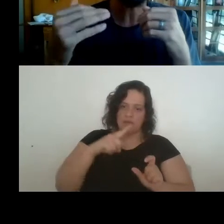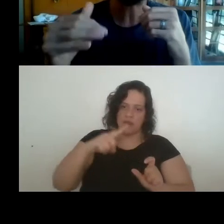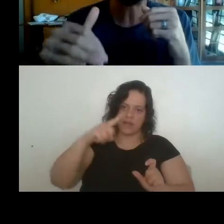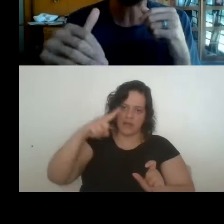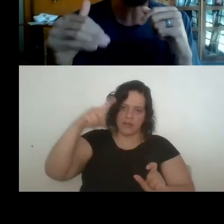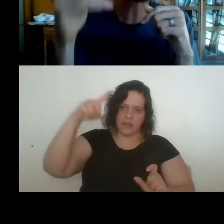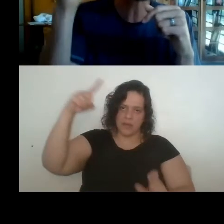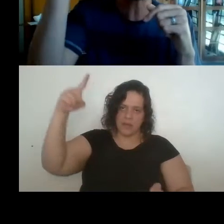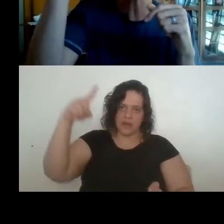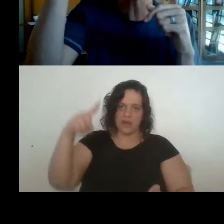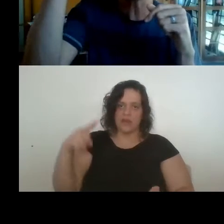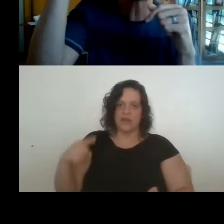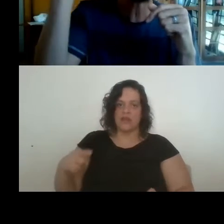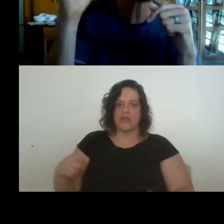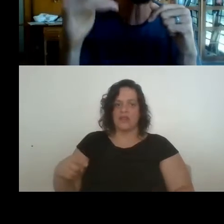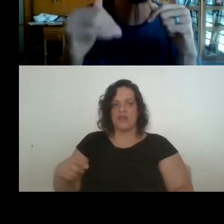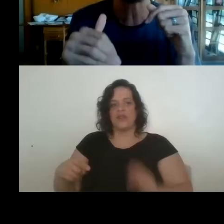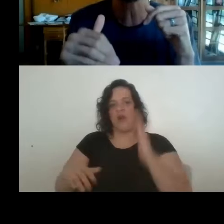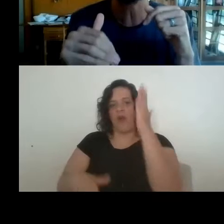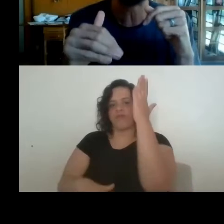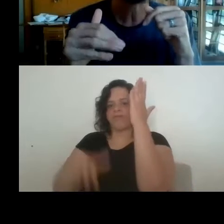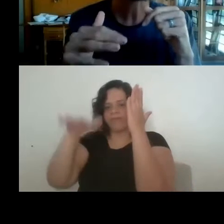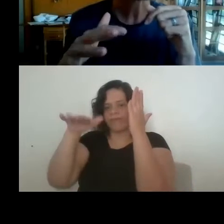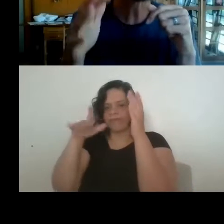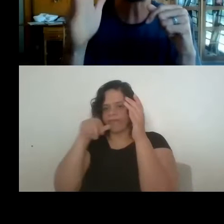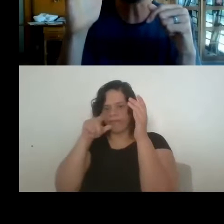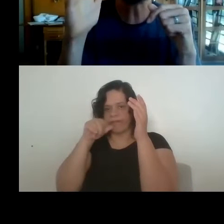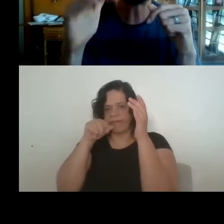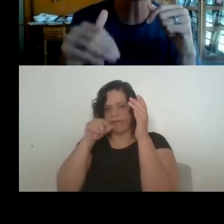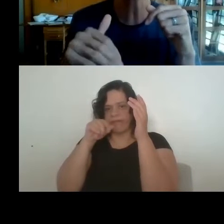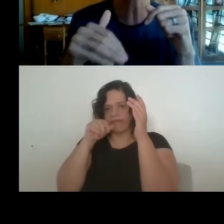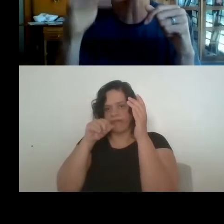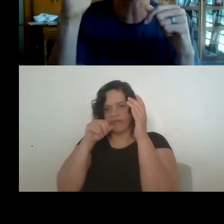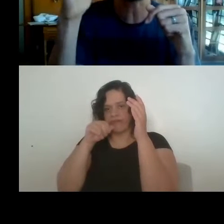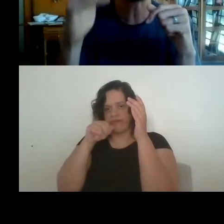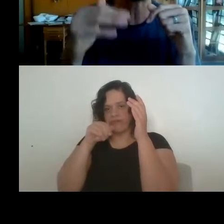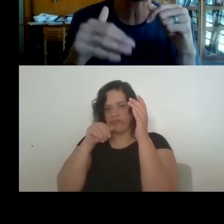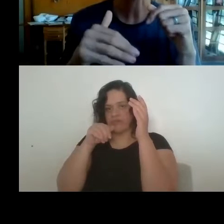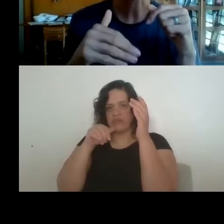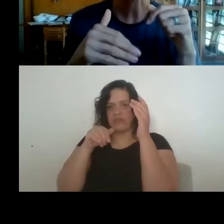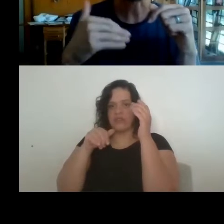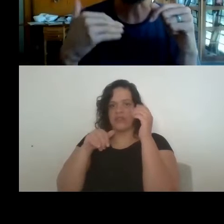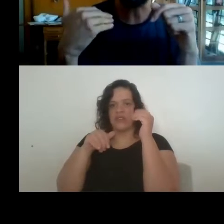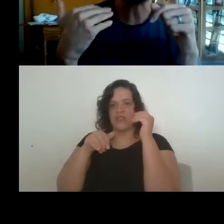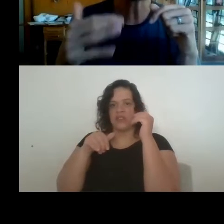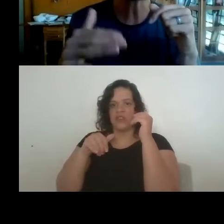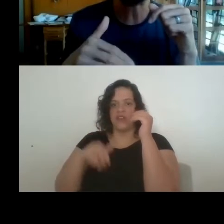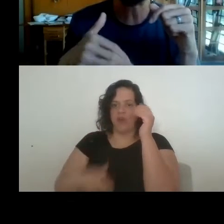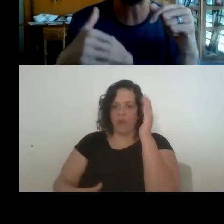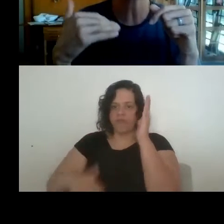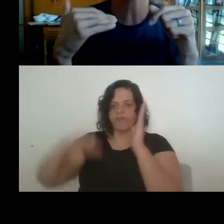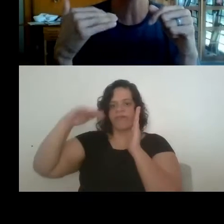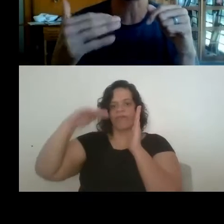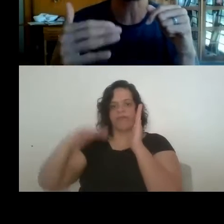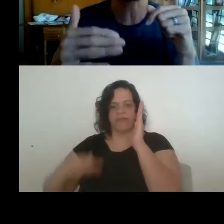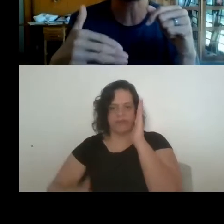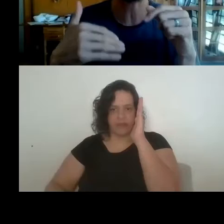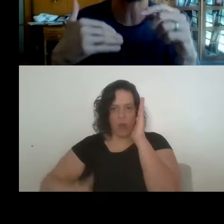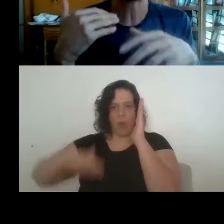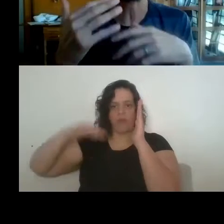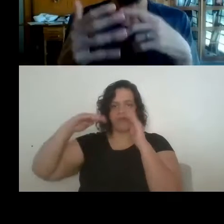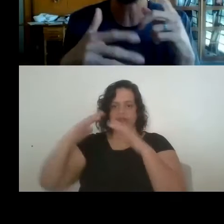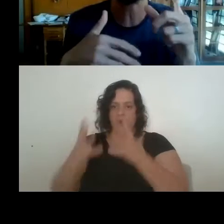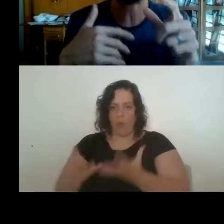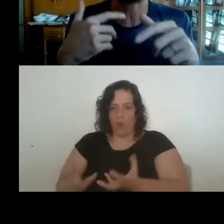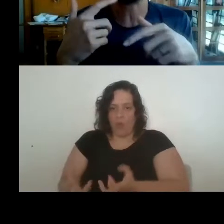enche o buraco com água até em cima e deixa ele infiltrar entre 3 a 5 vezes. Vai naturalmente, depois